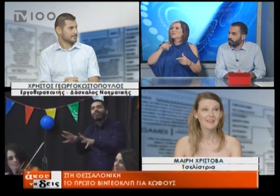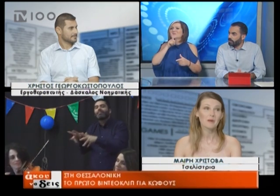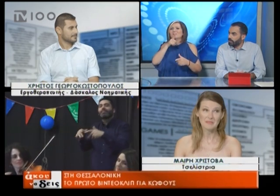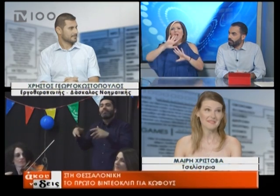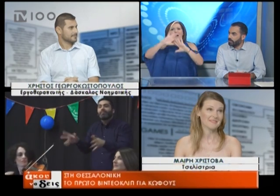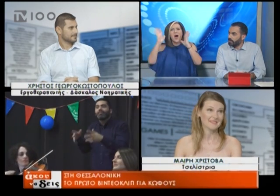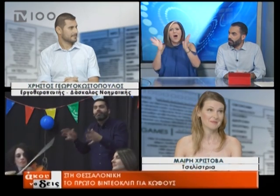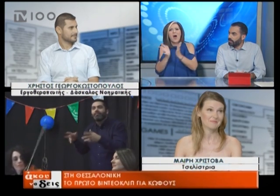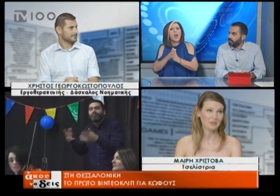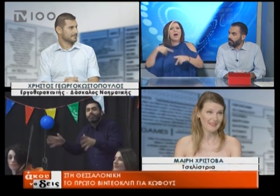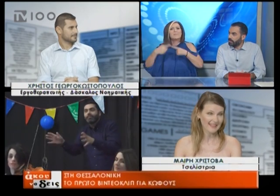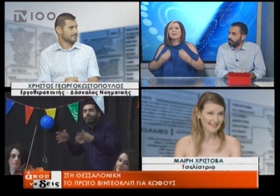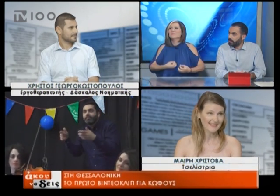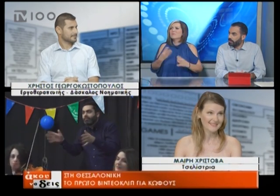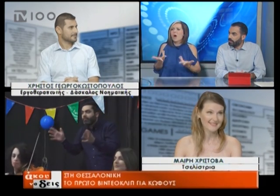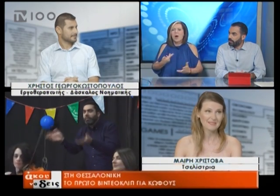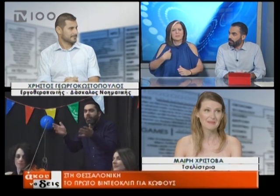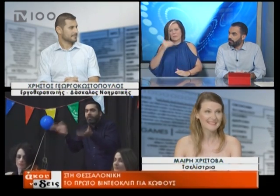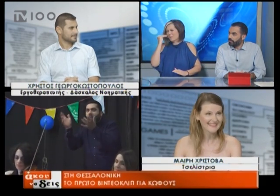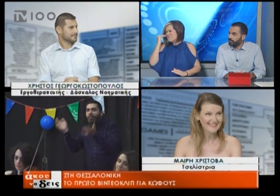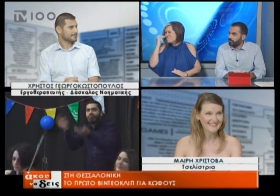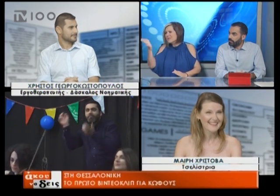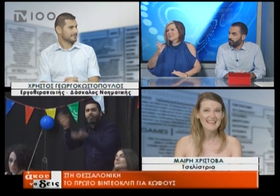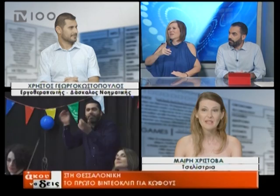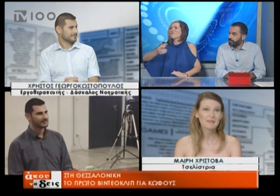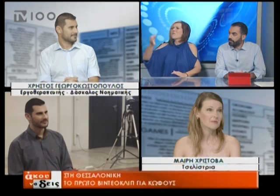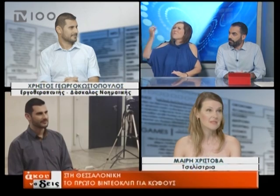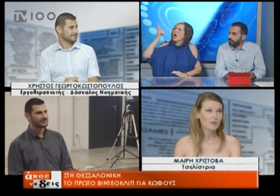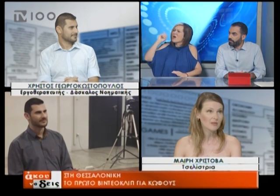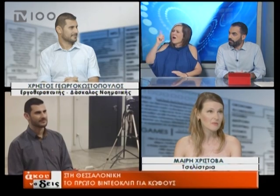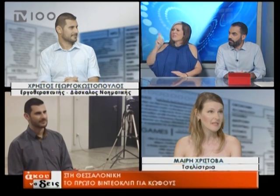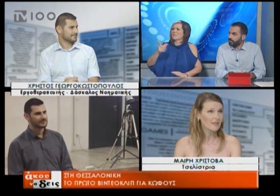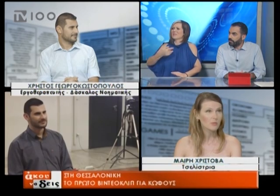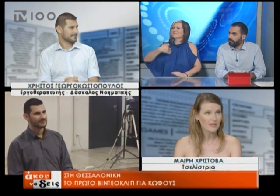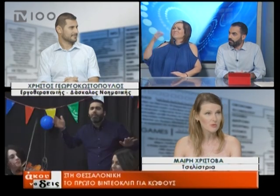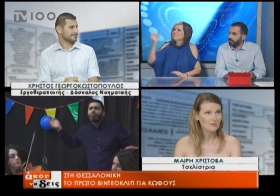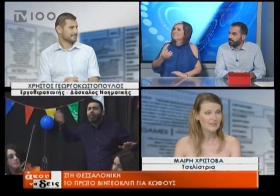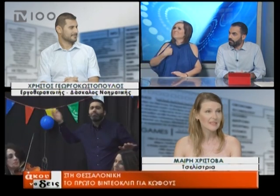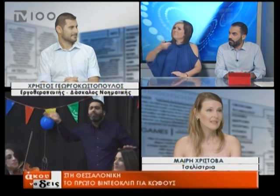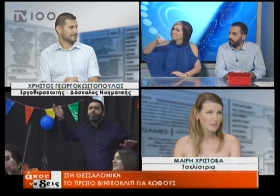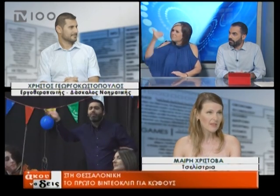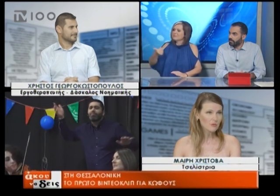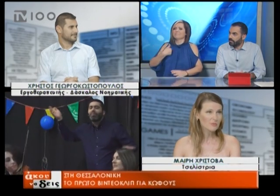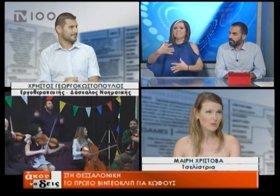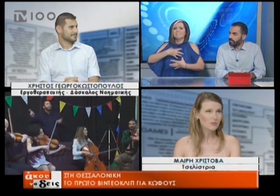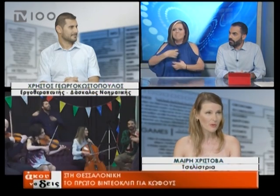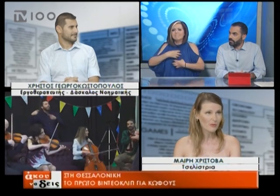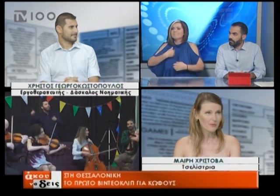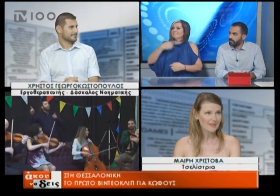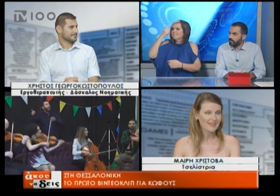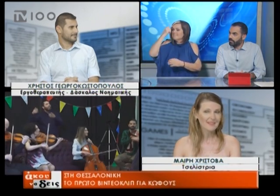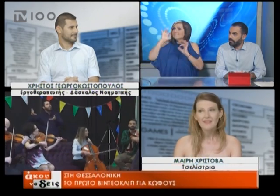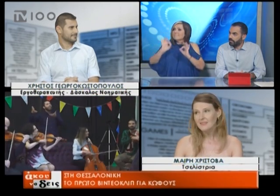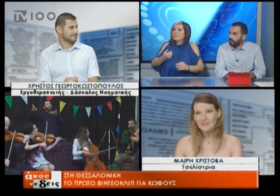αυτό. Απίστευτη, μοναδική, καταπληκτική. Είχαμε και εμείς το άγχος μας αν θα μπορέσουμε να μεταδώσουμε αυτό που